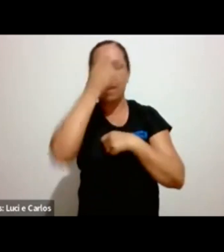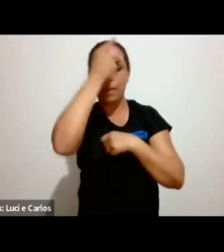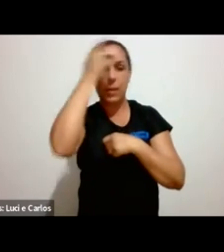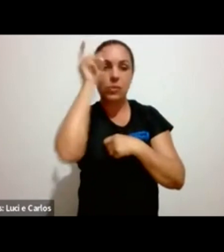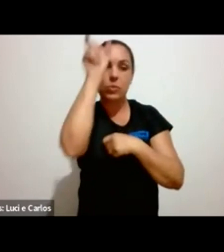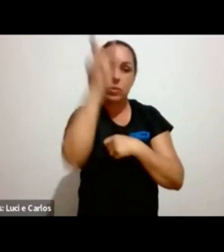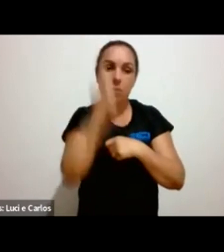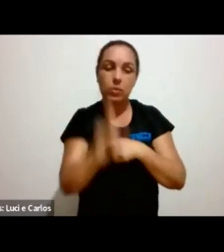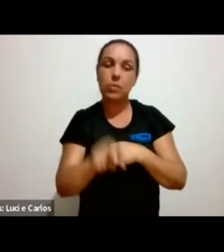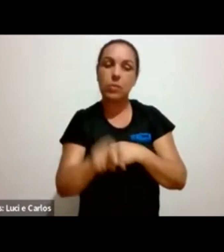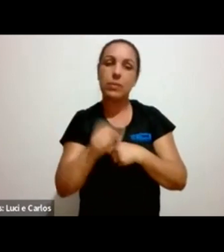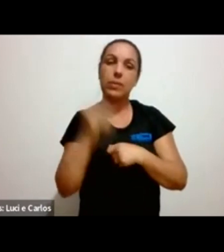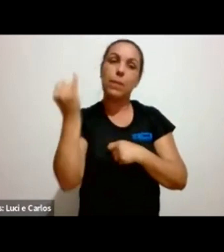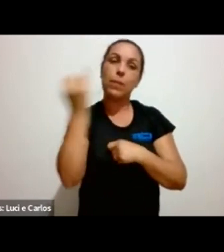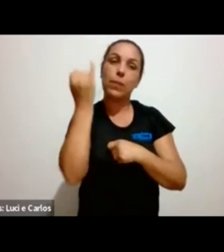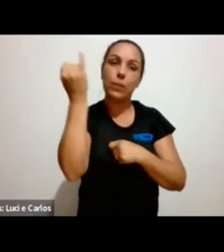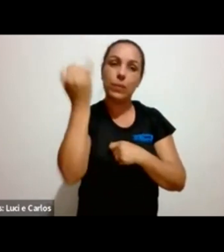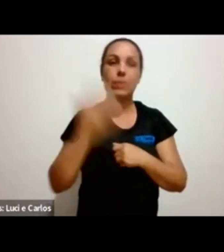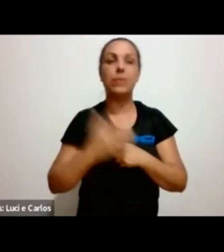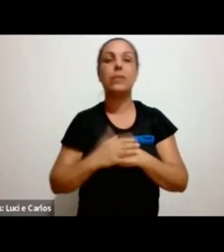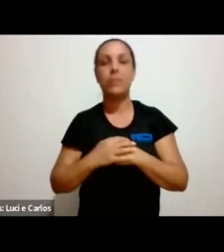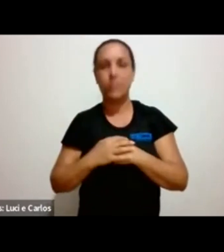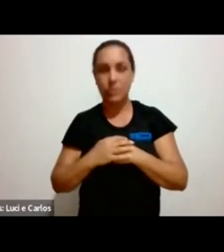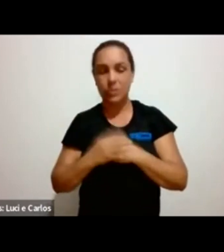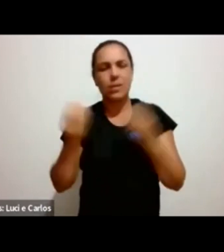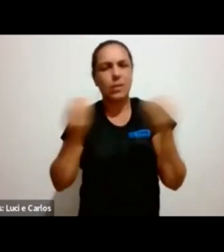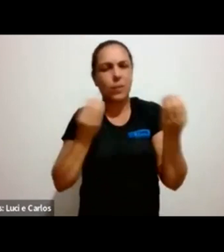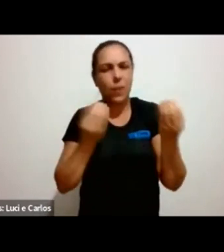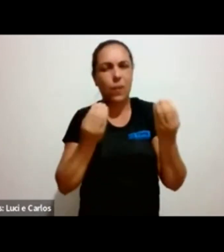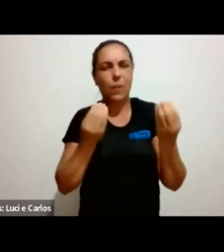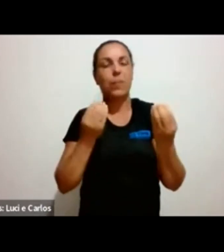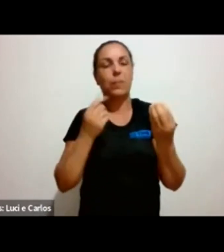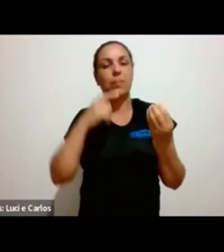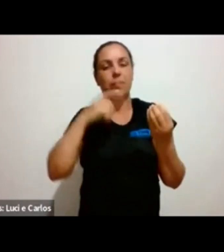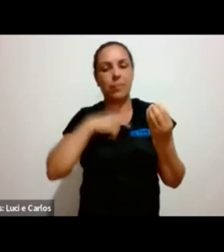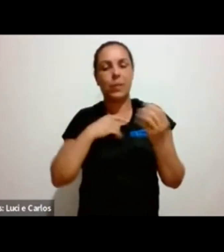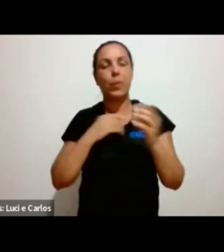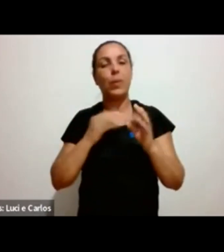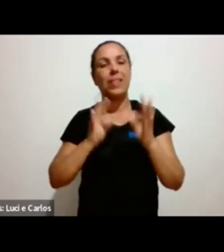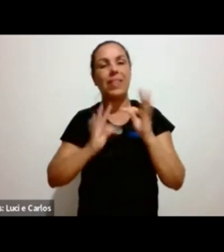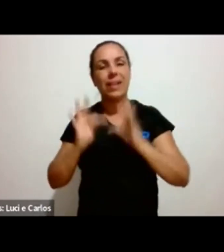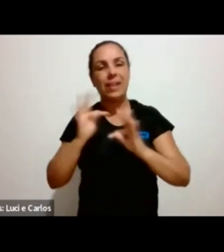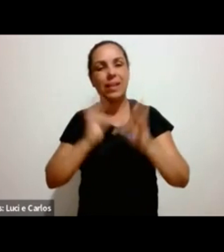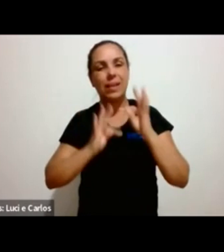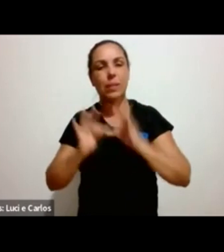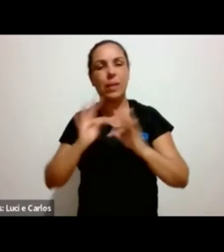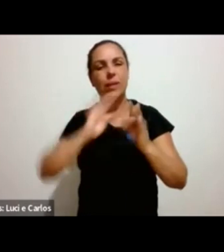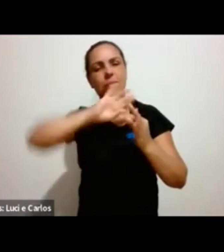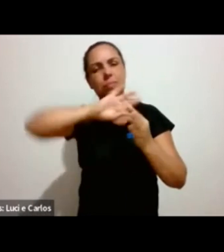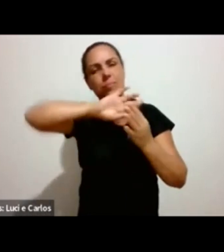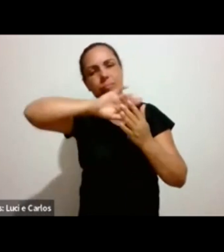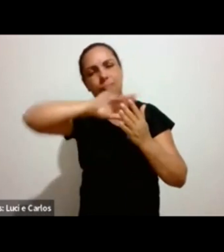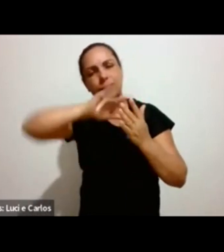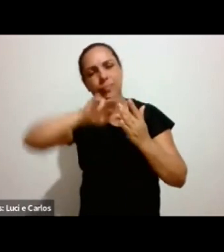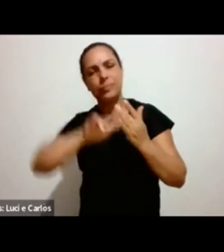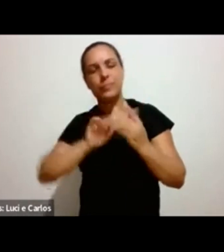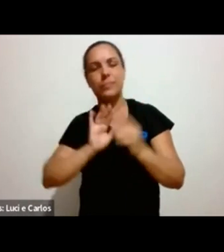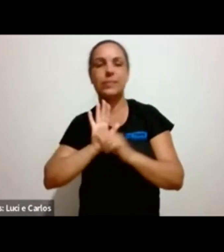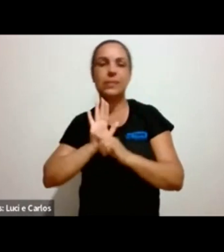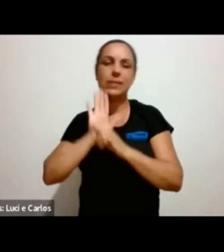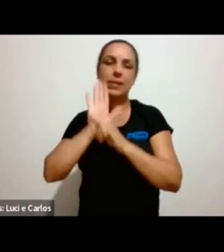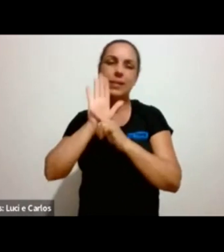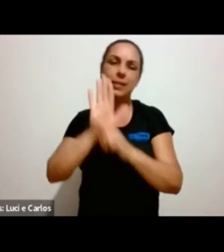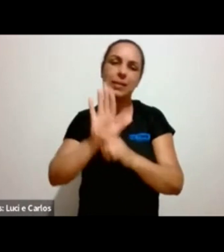do profissional de saúde, muitas vezes ela acha, e é o que ela pensa, que você é a última esperança